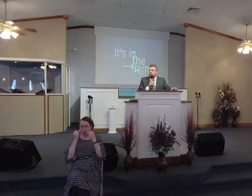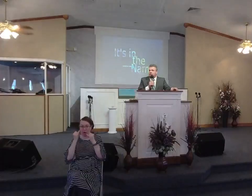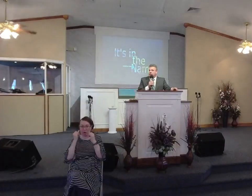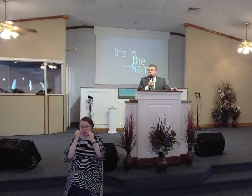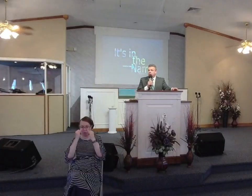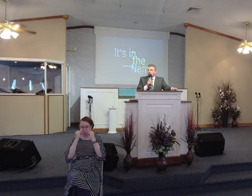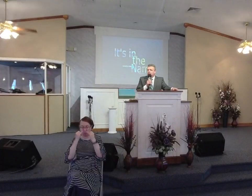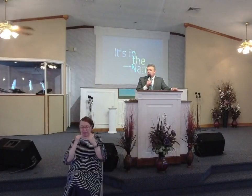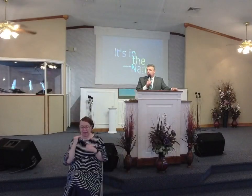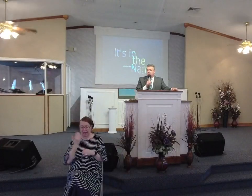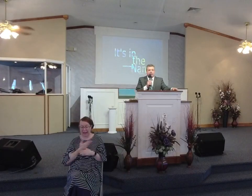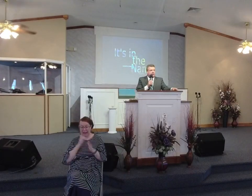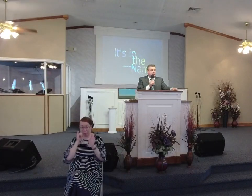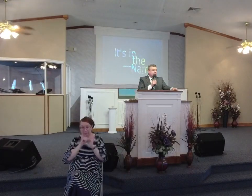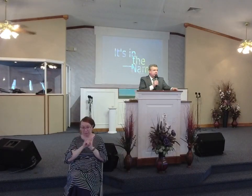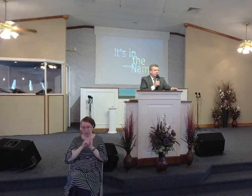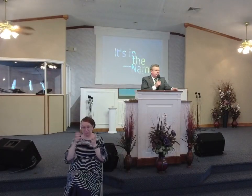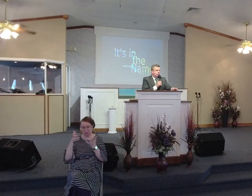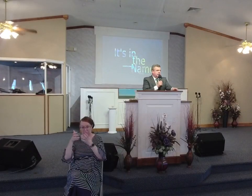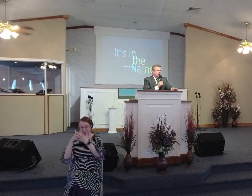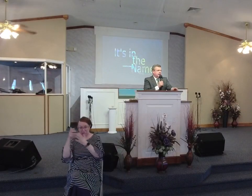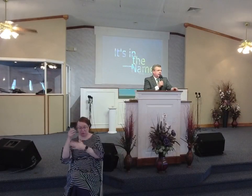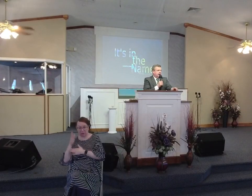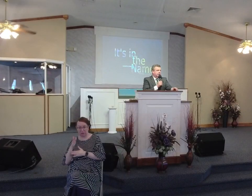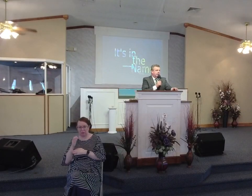somos creados a la imagen de Dios.